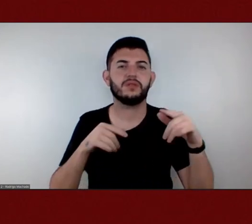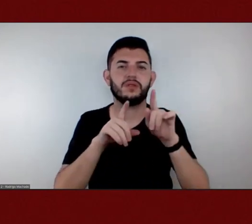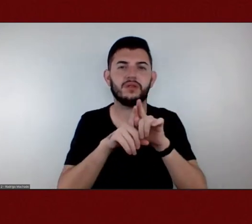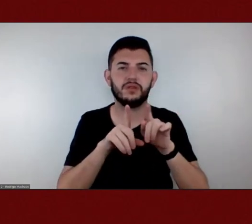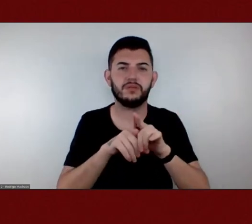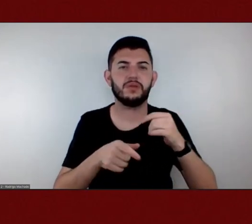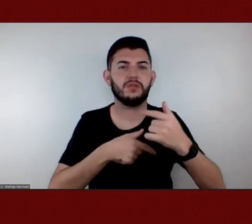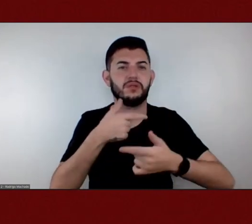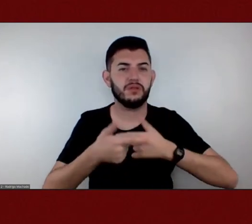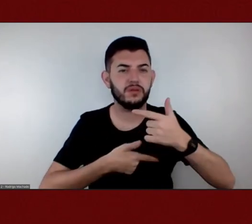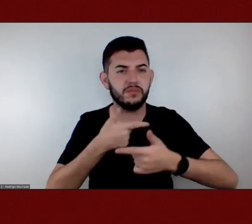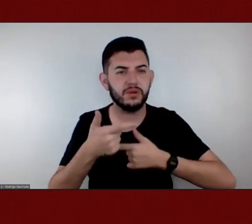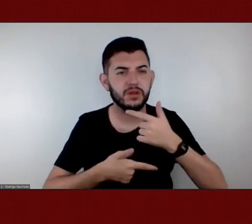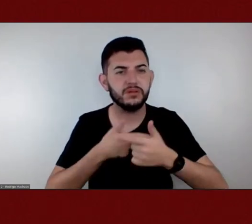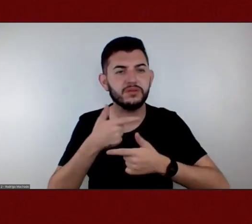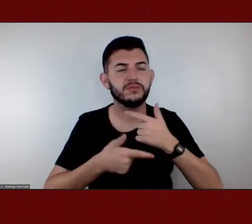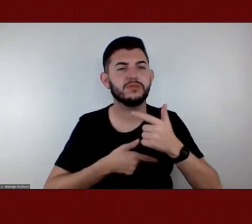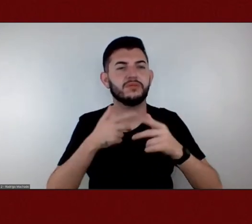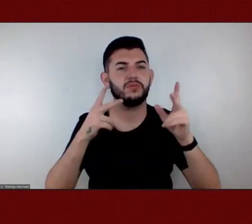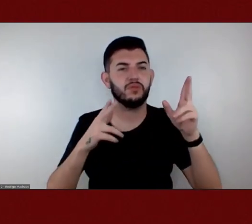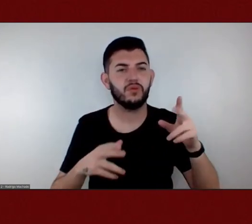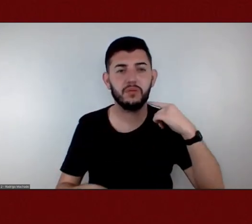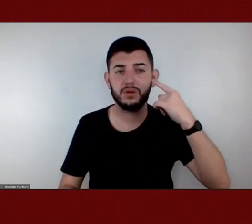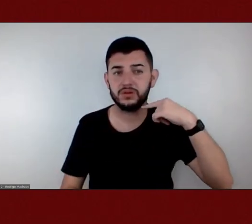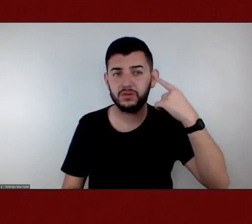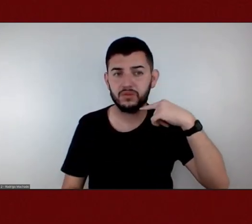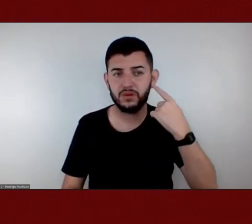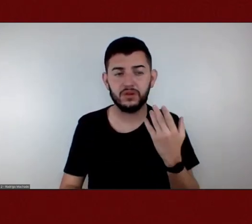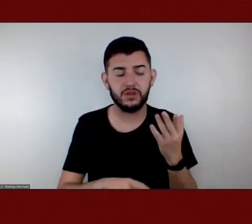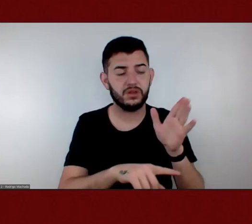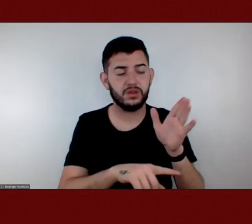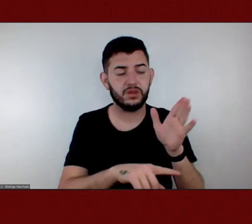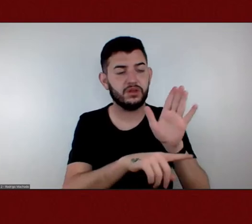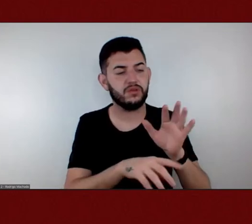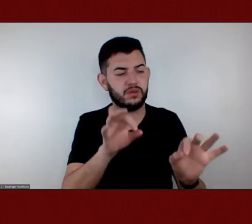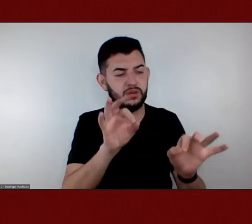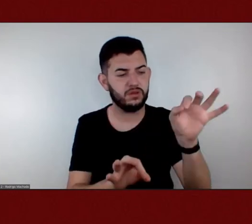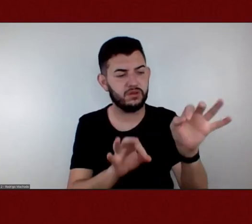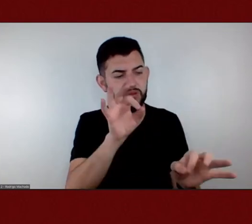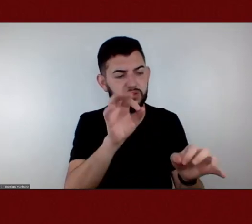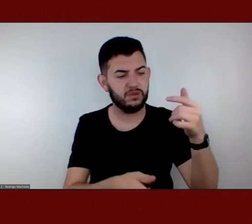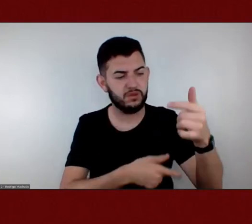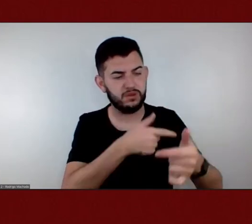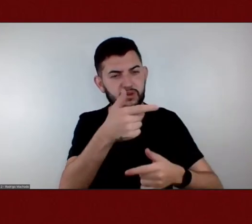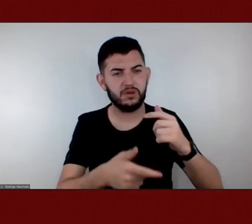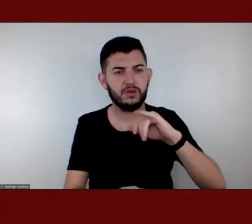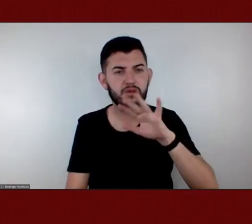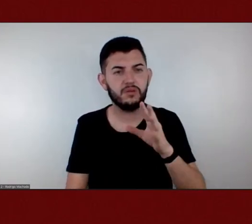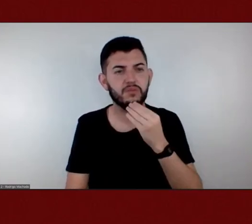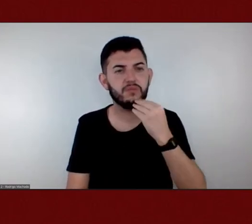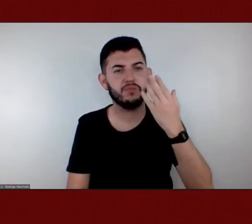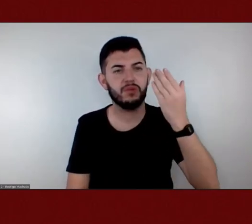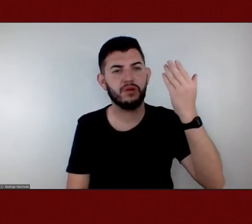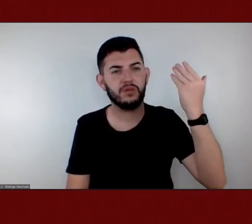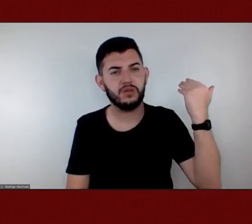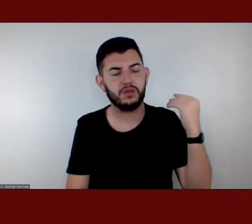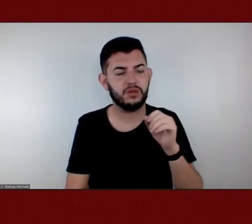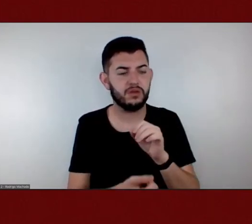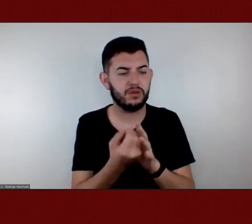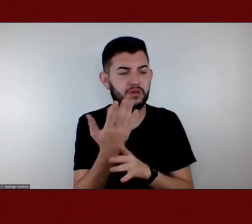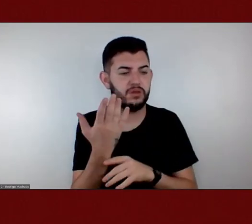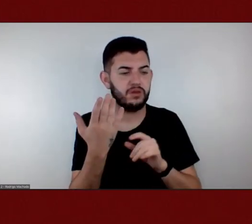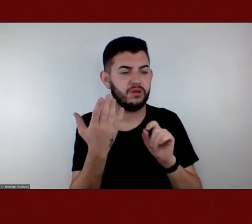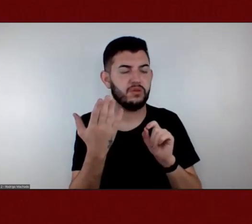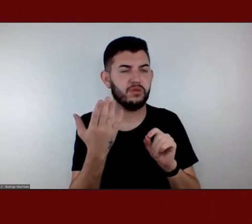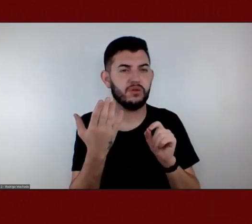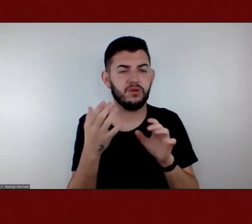advogado para a Justiça do Trabalho, que naquela oportunidade começou a criar umas juntas de conciliação e